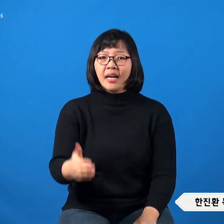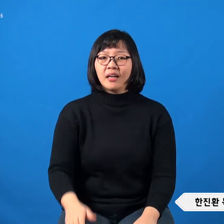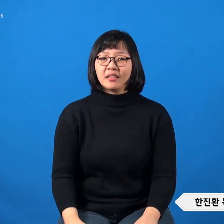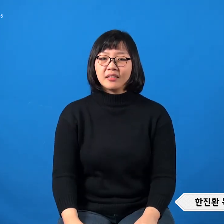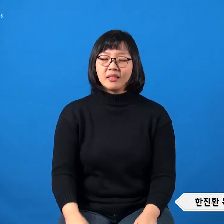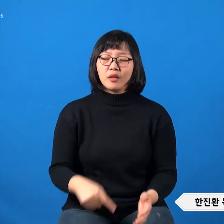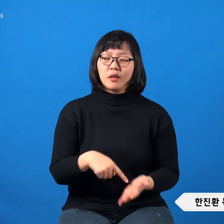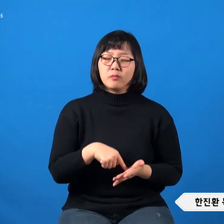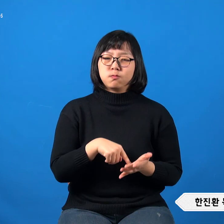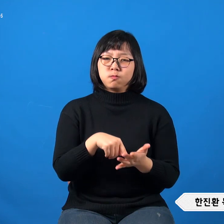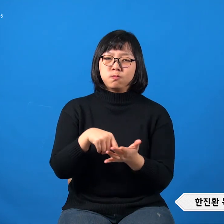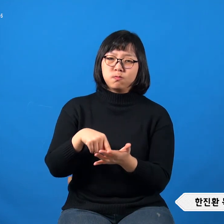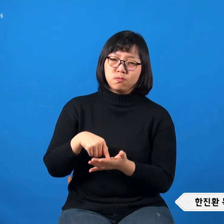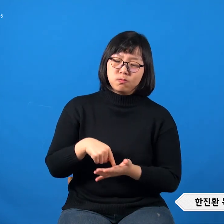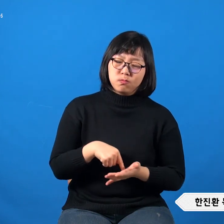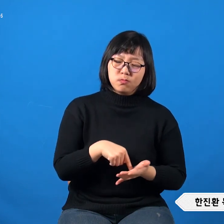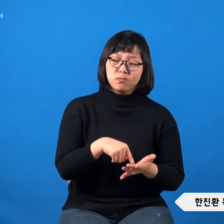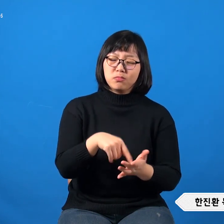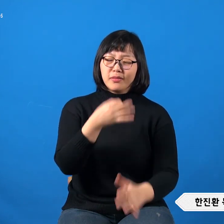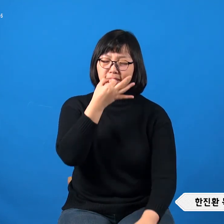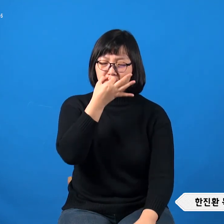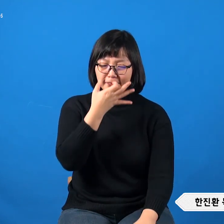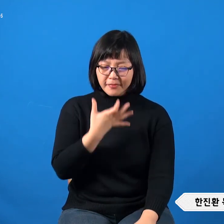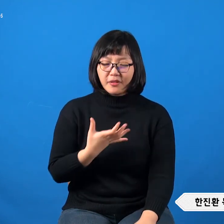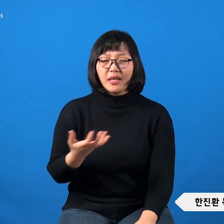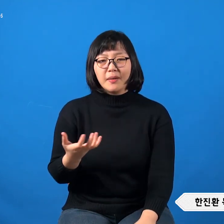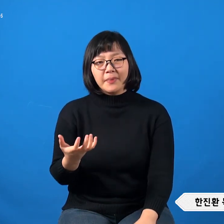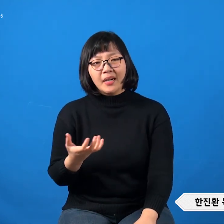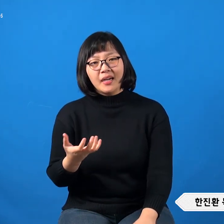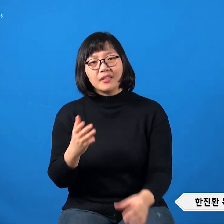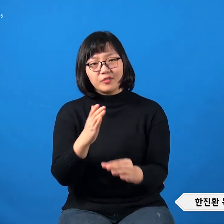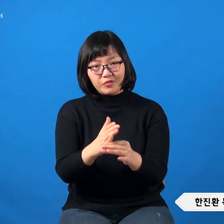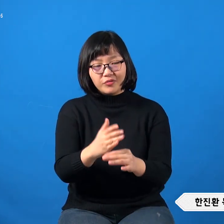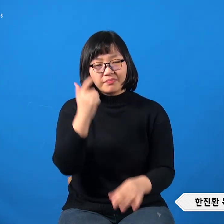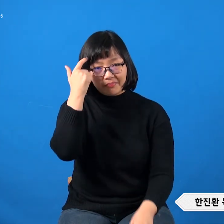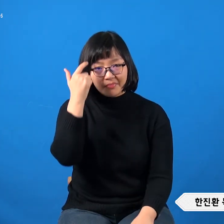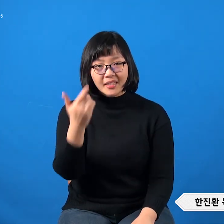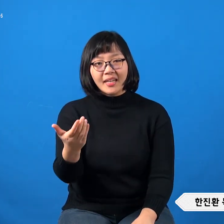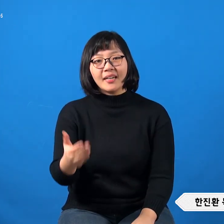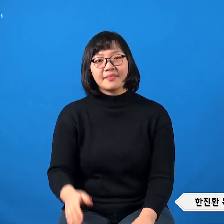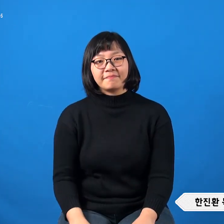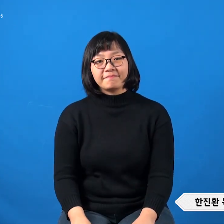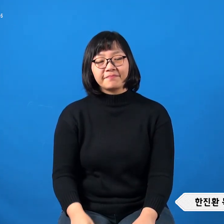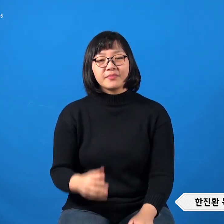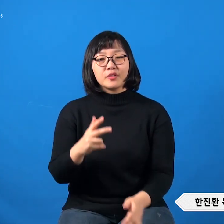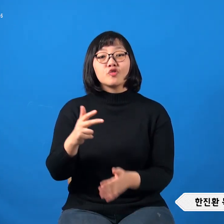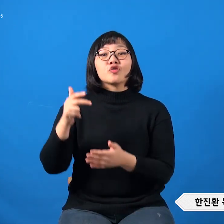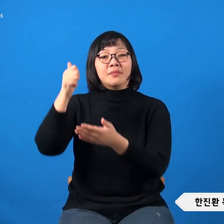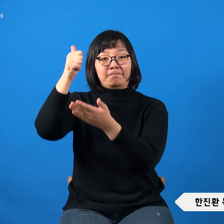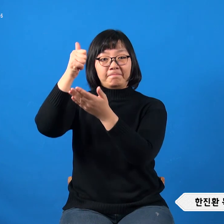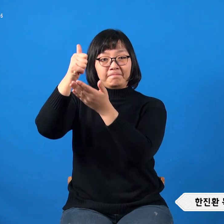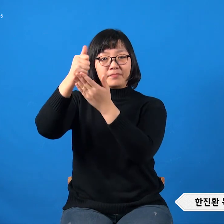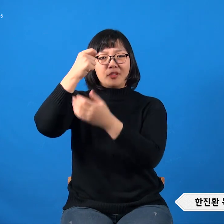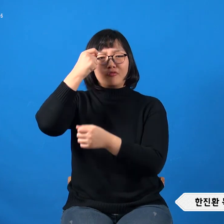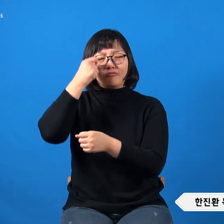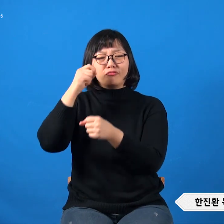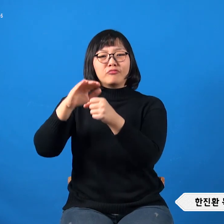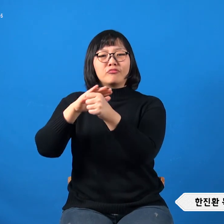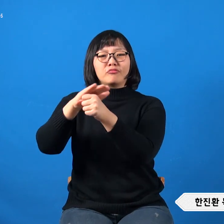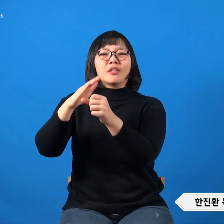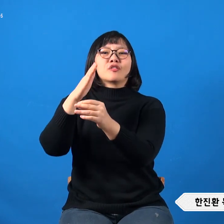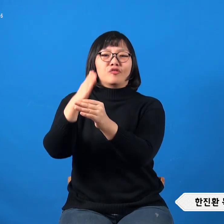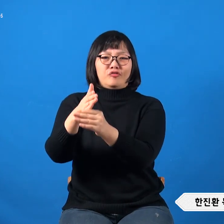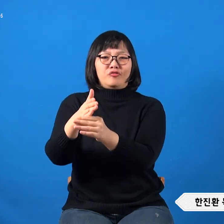얼마나 외롭고 힘들고 아프십니까? 그러나 주님은 울고 계신다는 것을